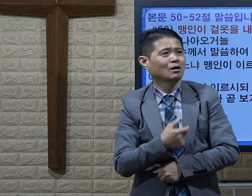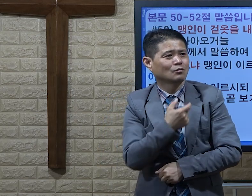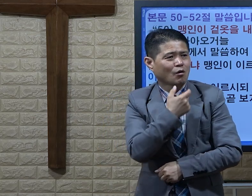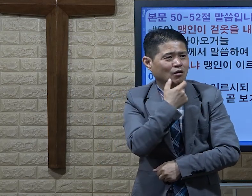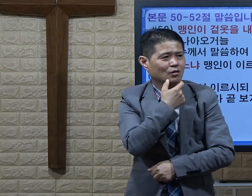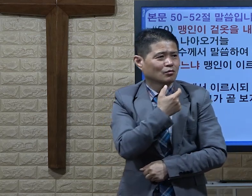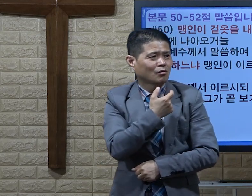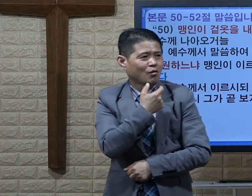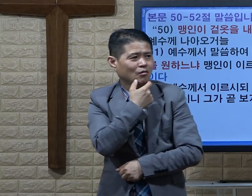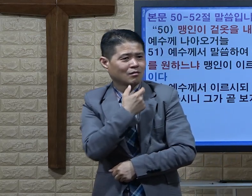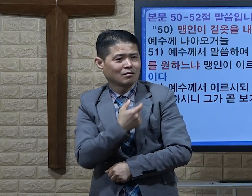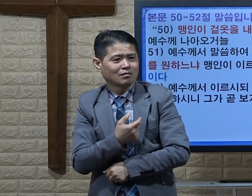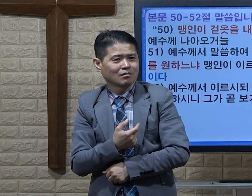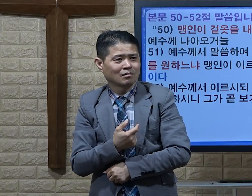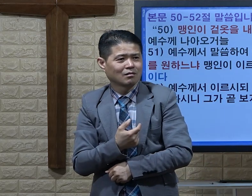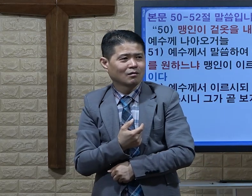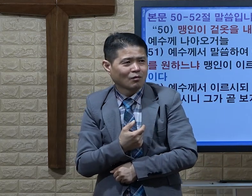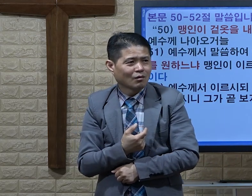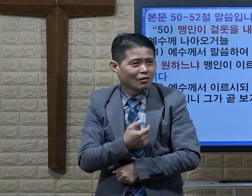떴는데 너무나 다들